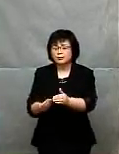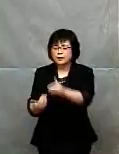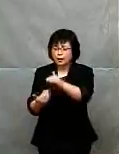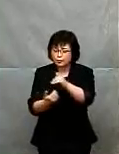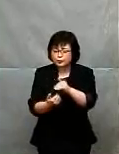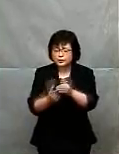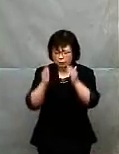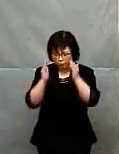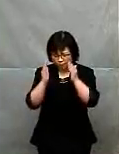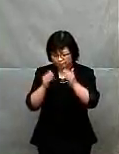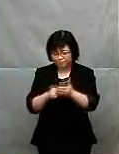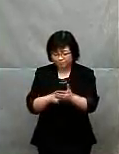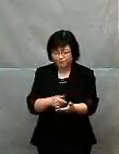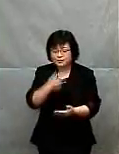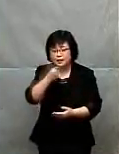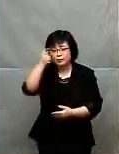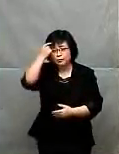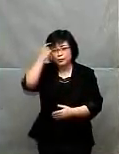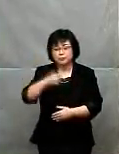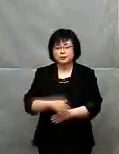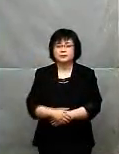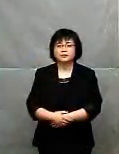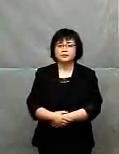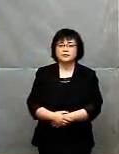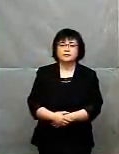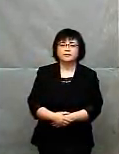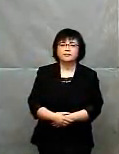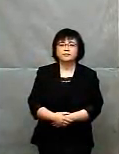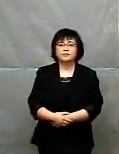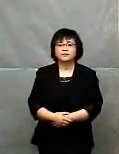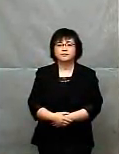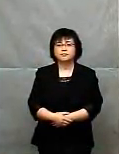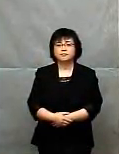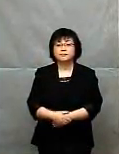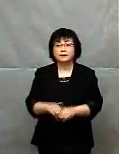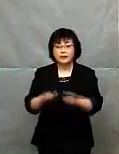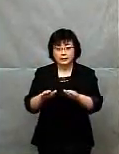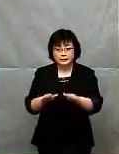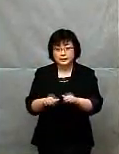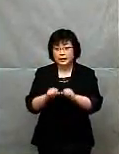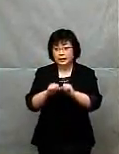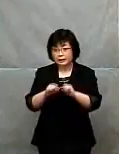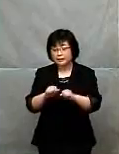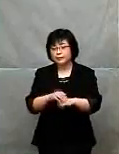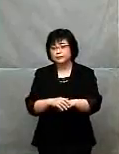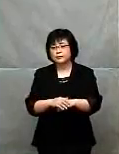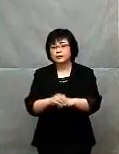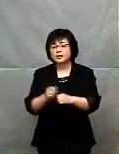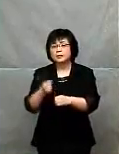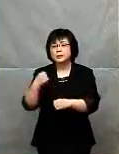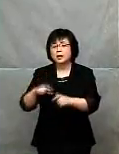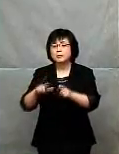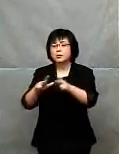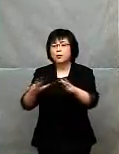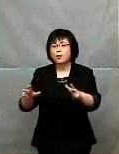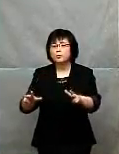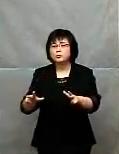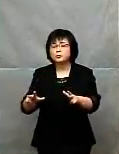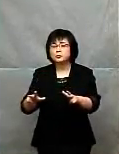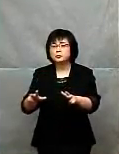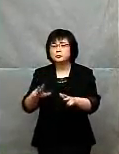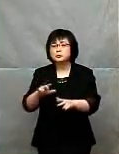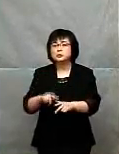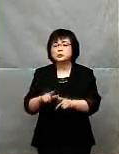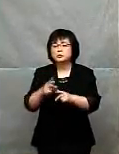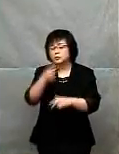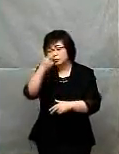っかりと力を入れてまいります。それから、現在行われている南東北インターハイについて申し